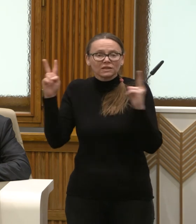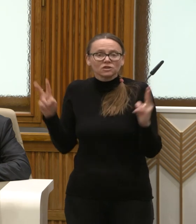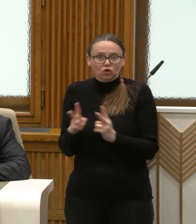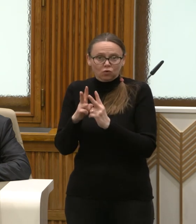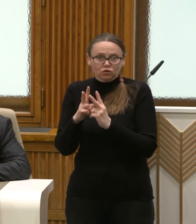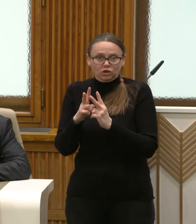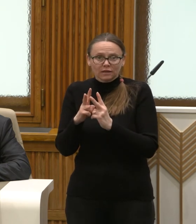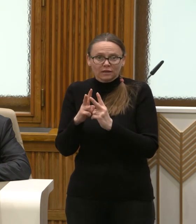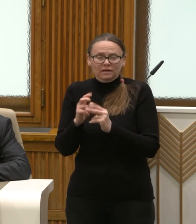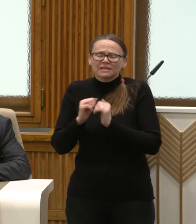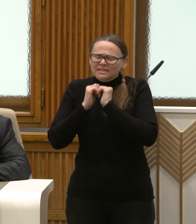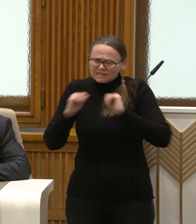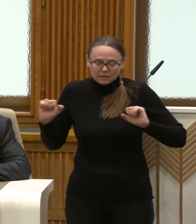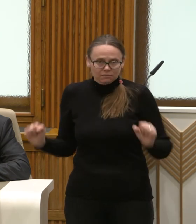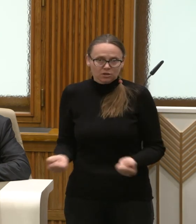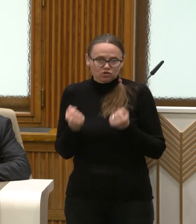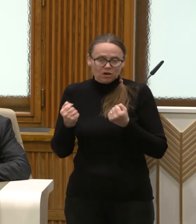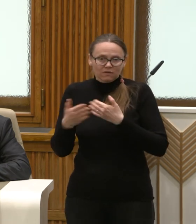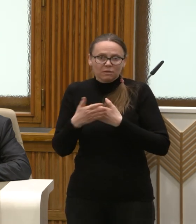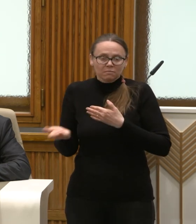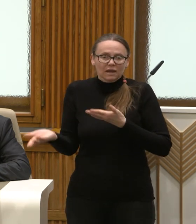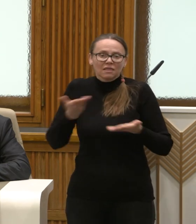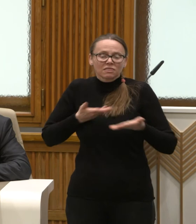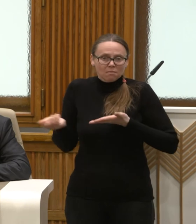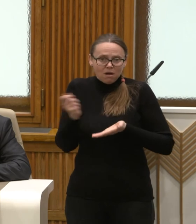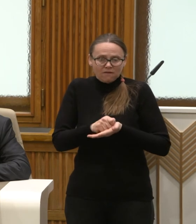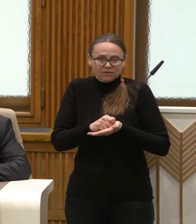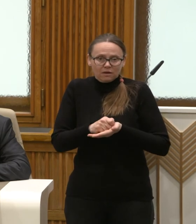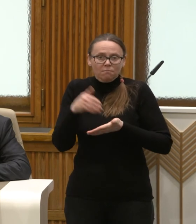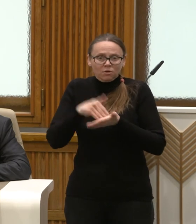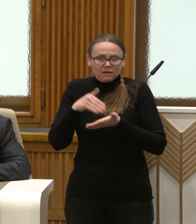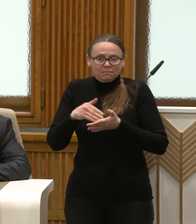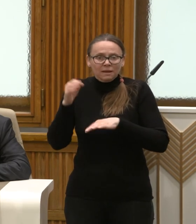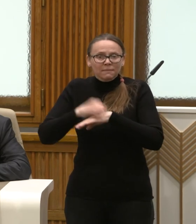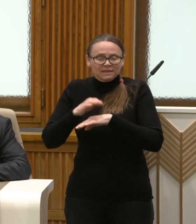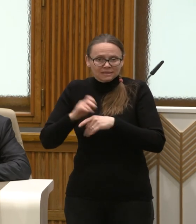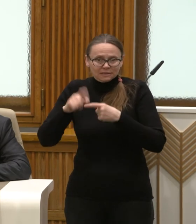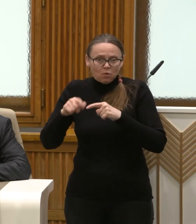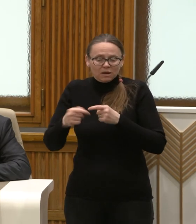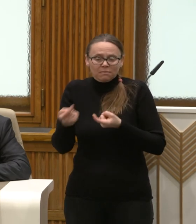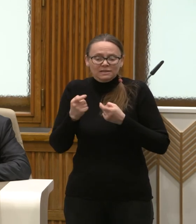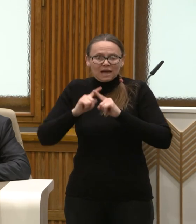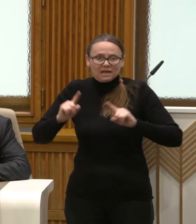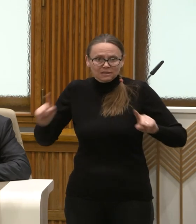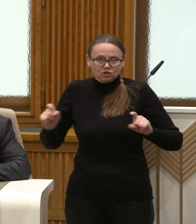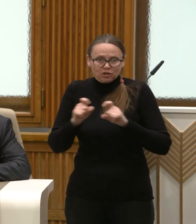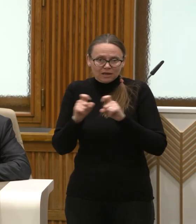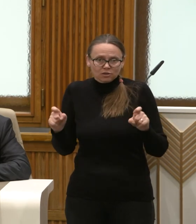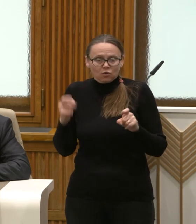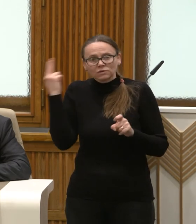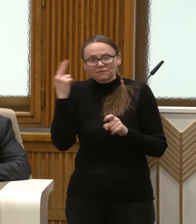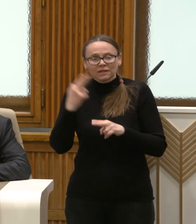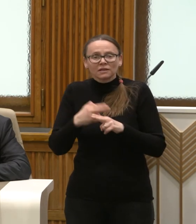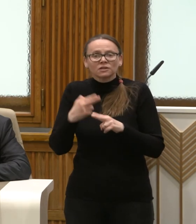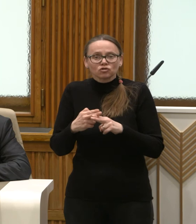z izrednimi težavami pri nabavi potrebne medicinske opreme. Iz različnih razlogov seveda